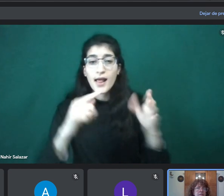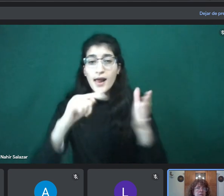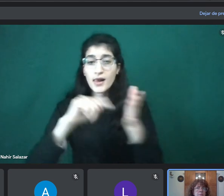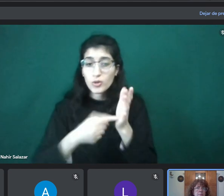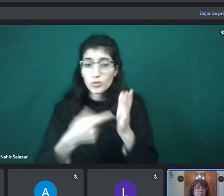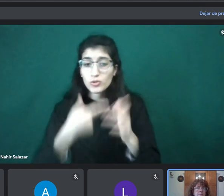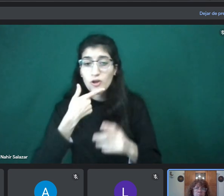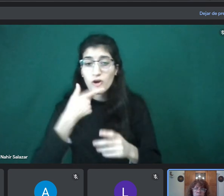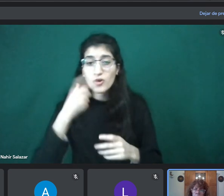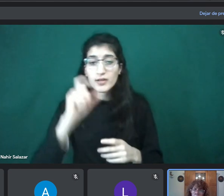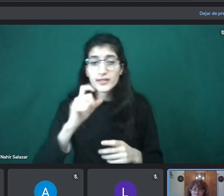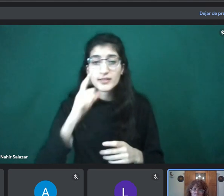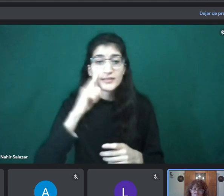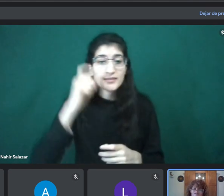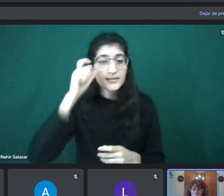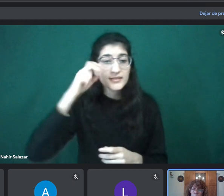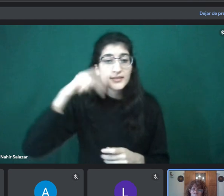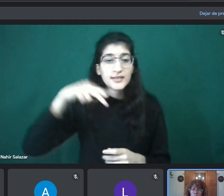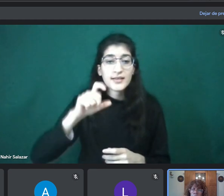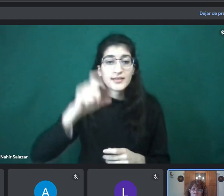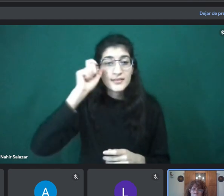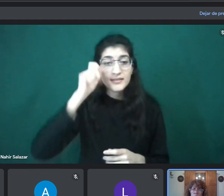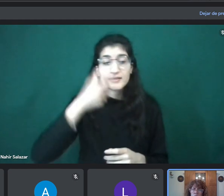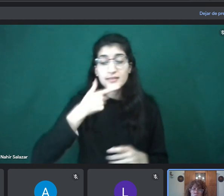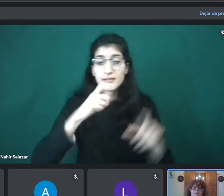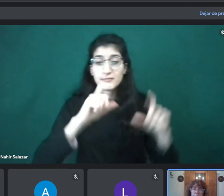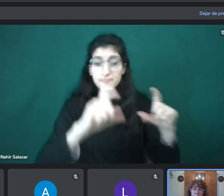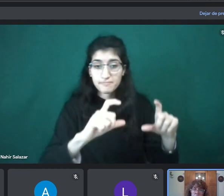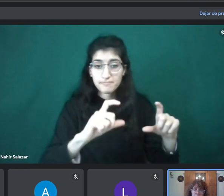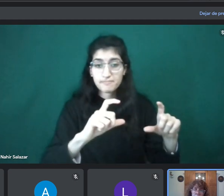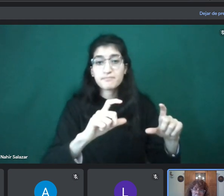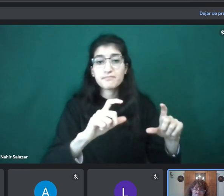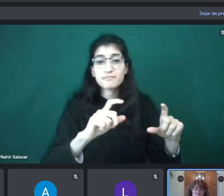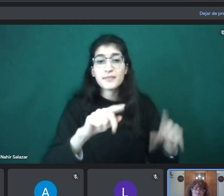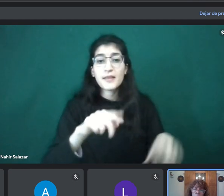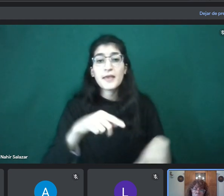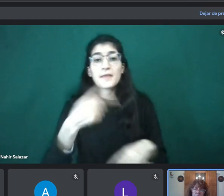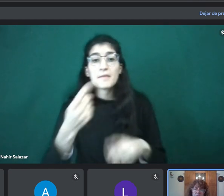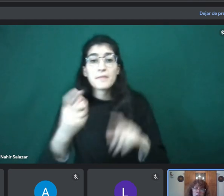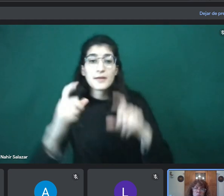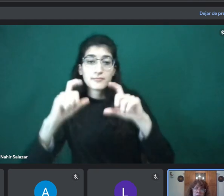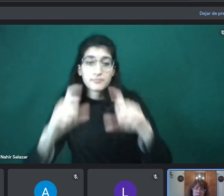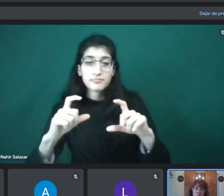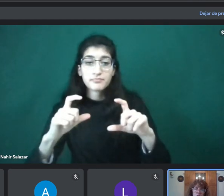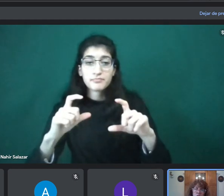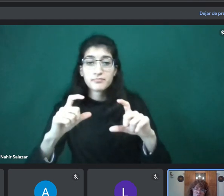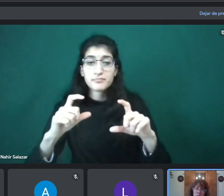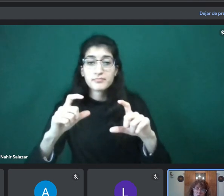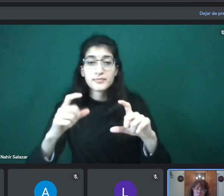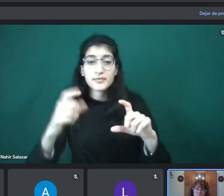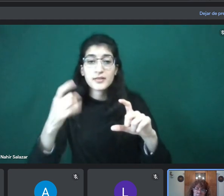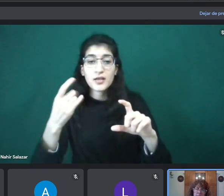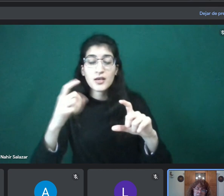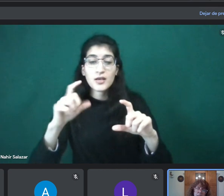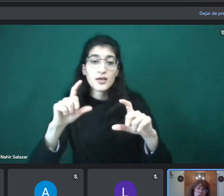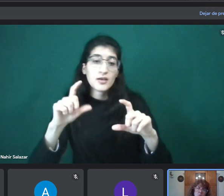¿sí? Luego tenemos culture, que está solo. Acá están enumerados, estas comas están